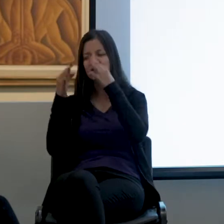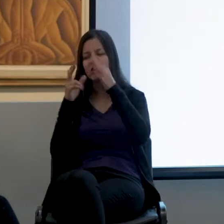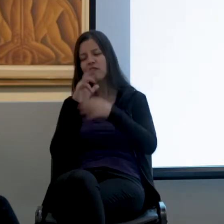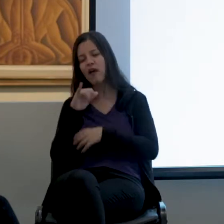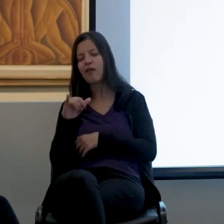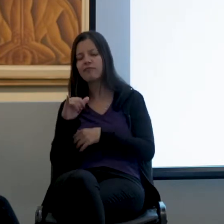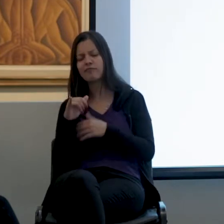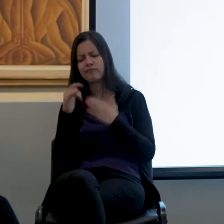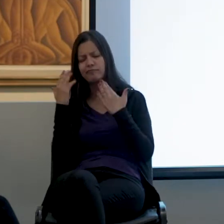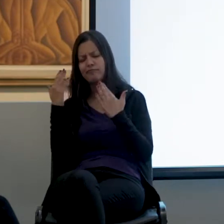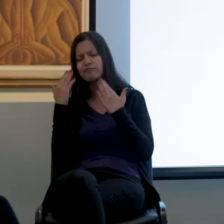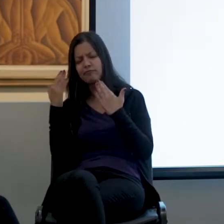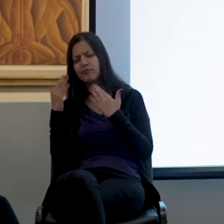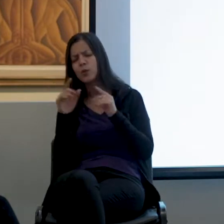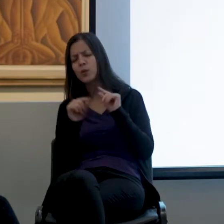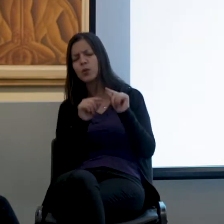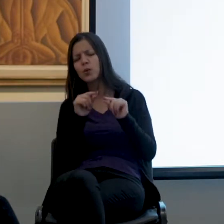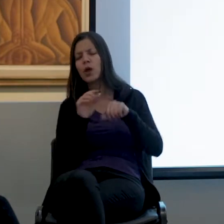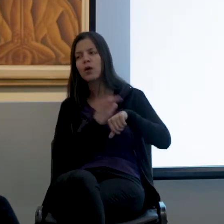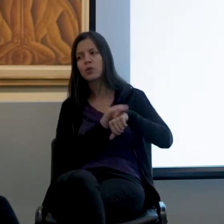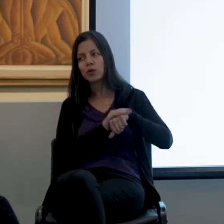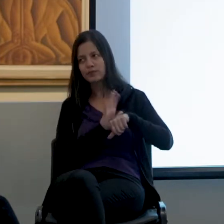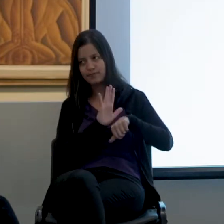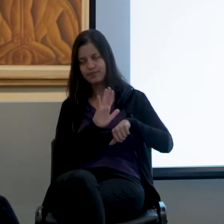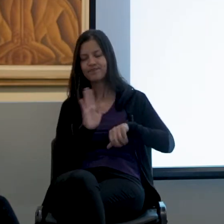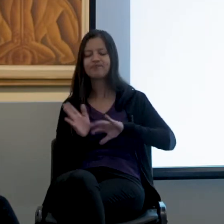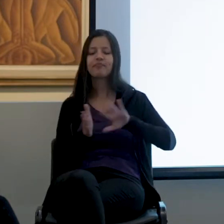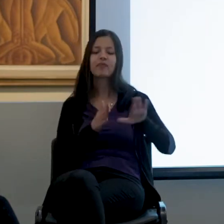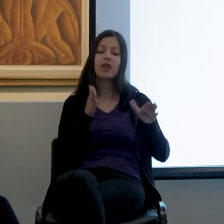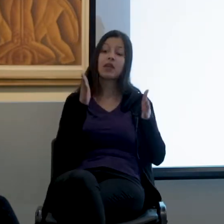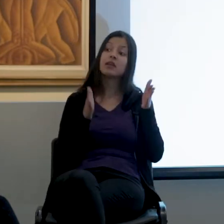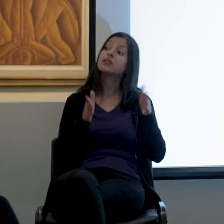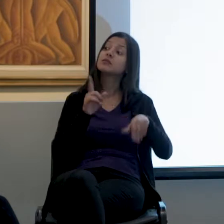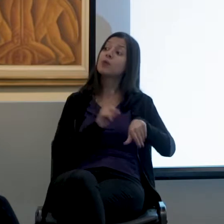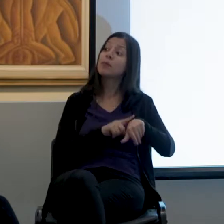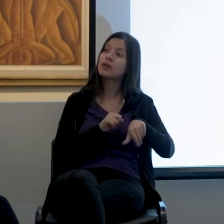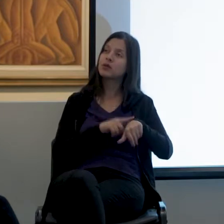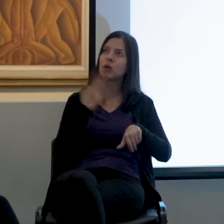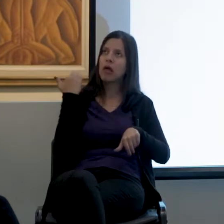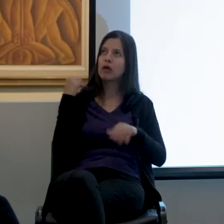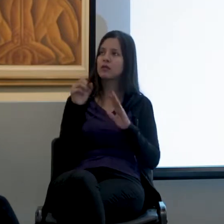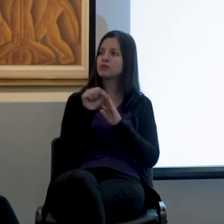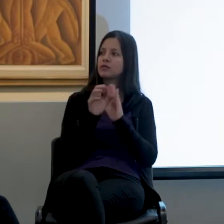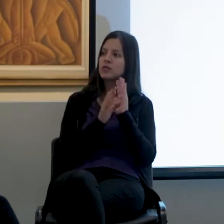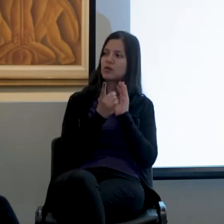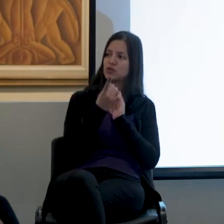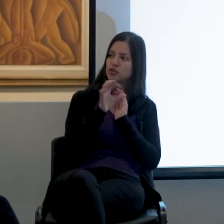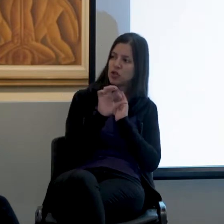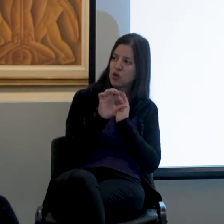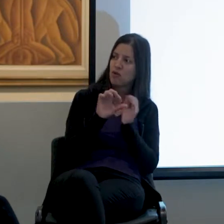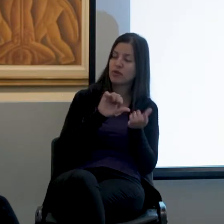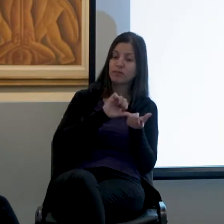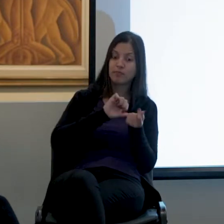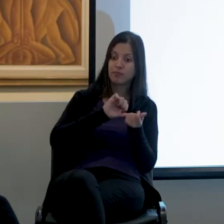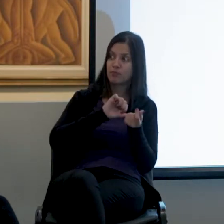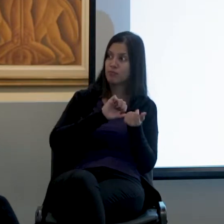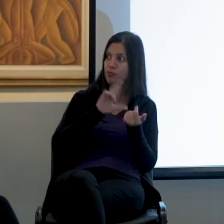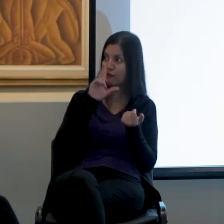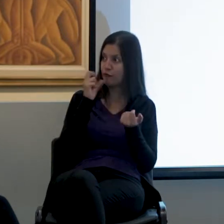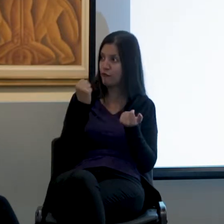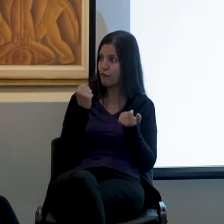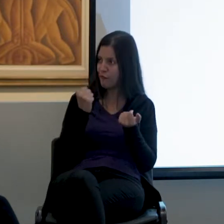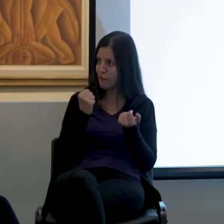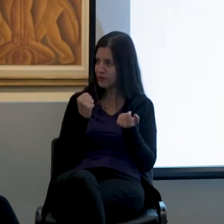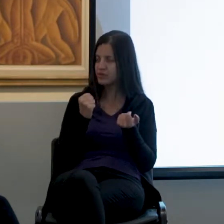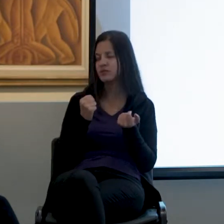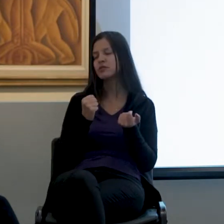Ora, nesse momento começa a se formar aquilo que lá no século XIX, já em pleno capitalismo, vai se concretizar e